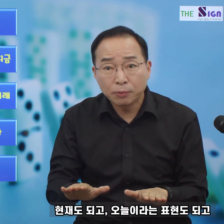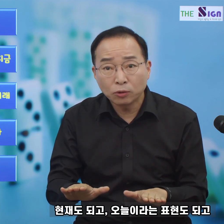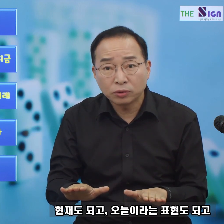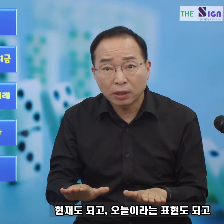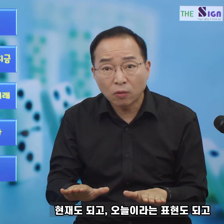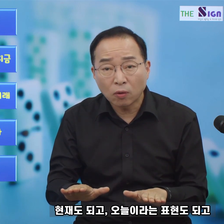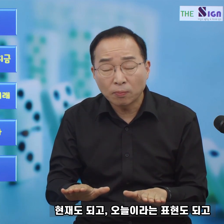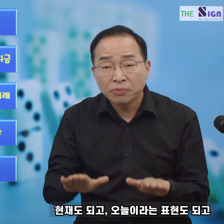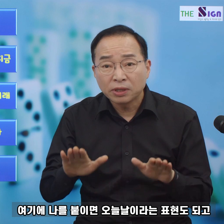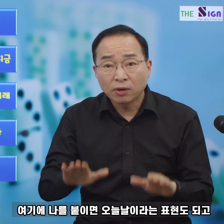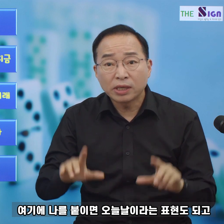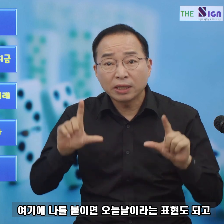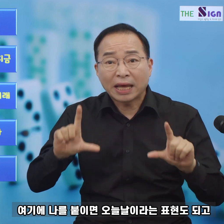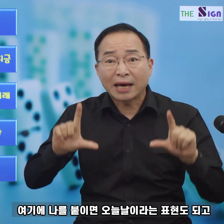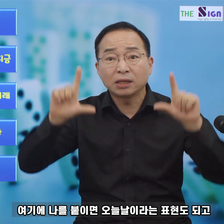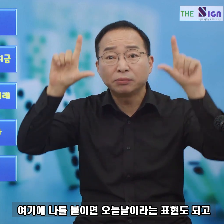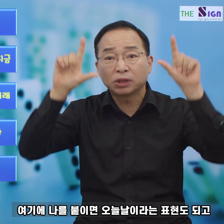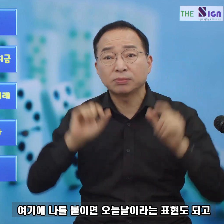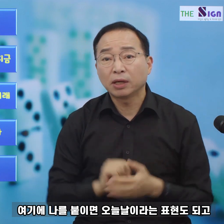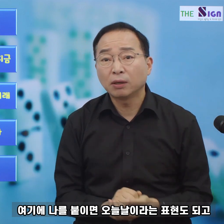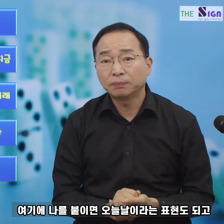표현도 되고 여기에 날을 붙이면